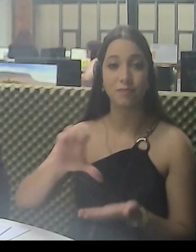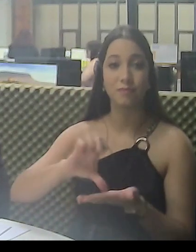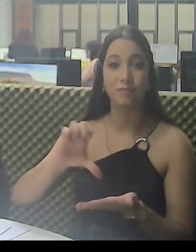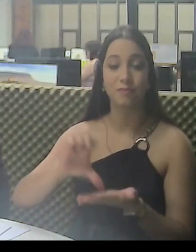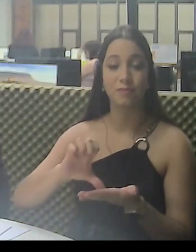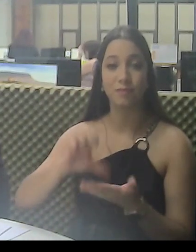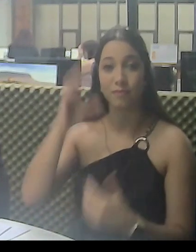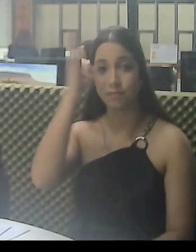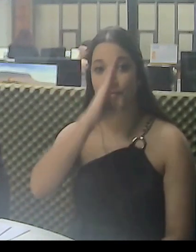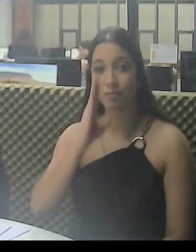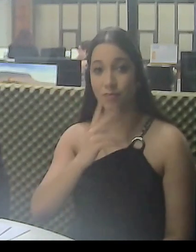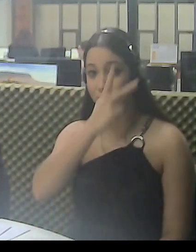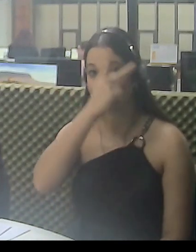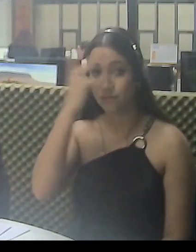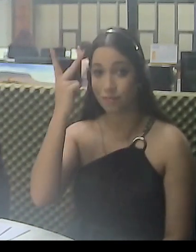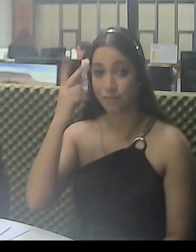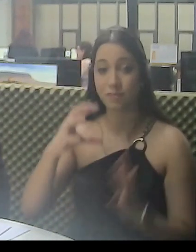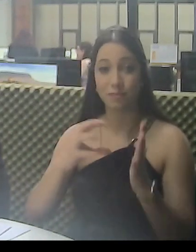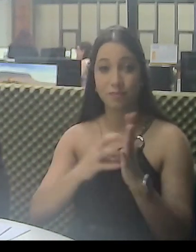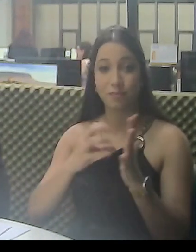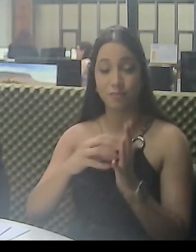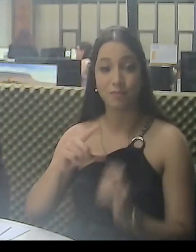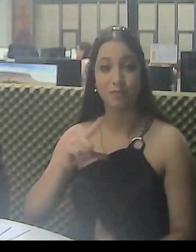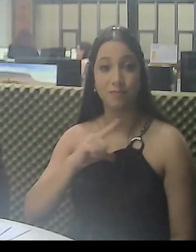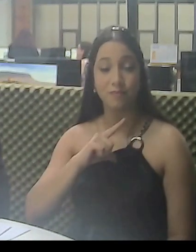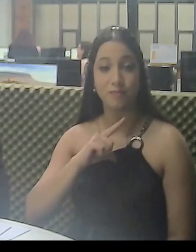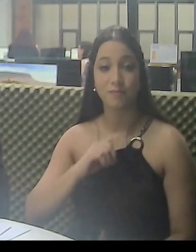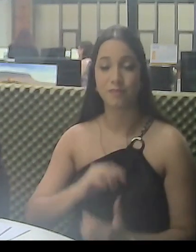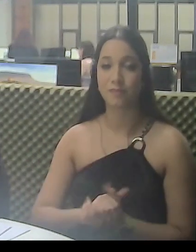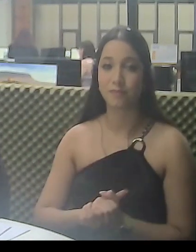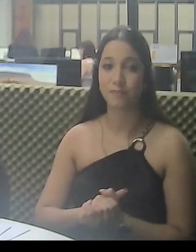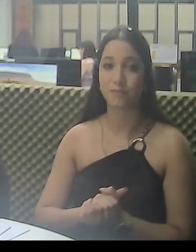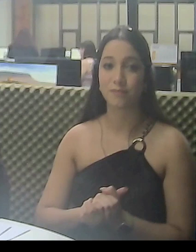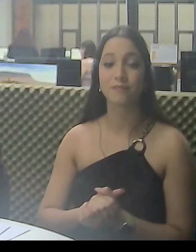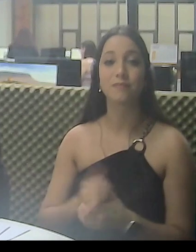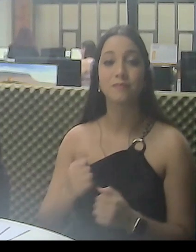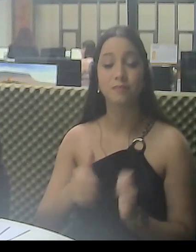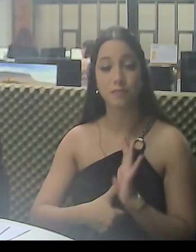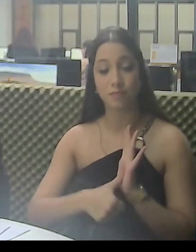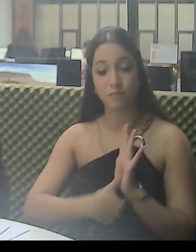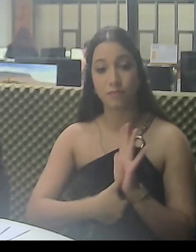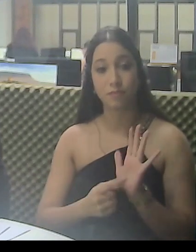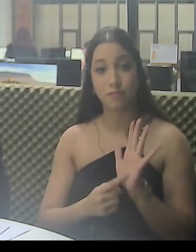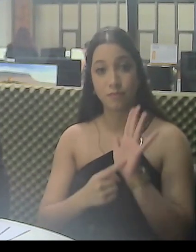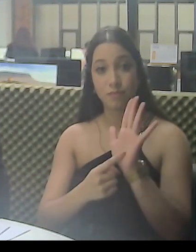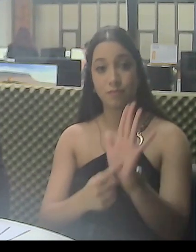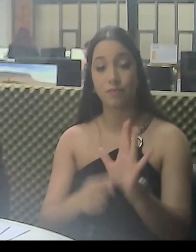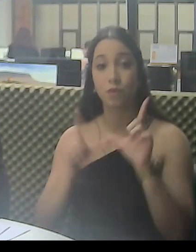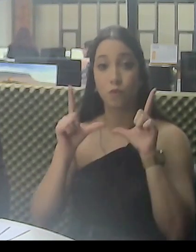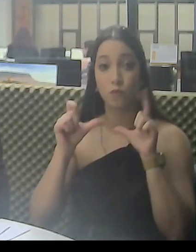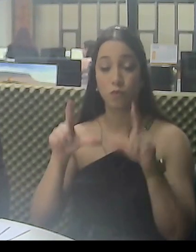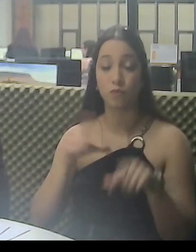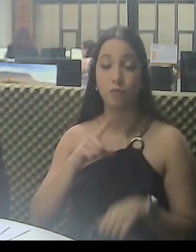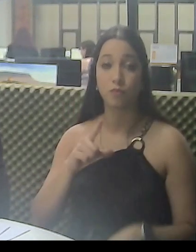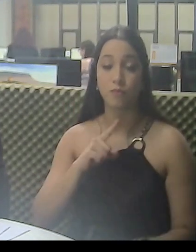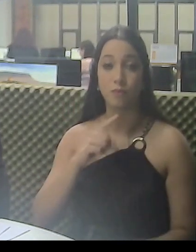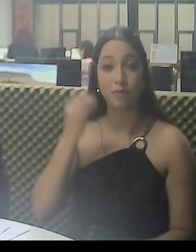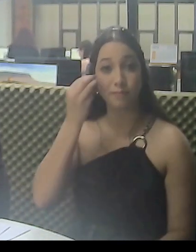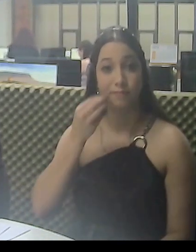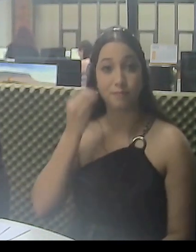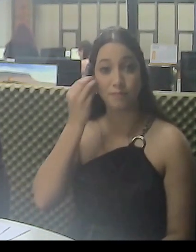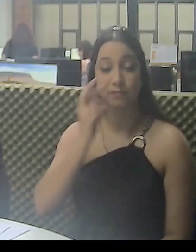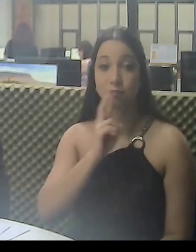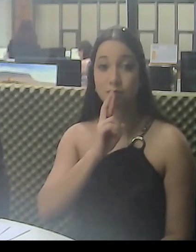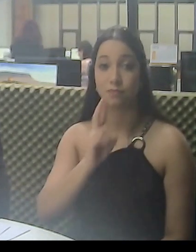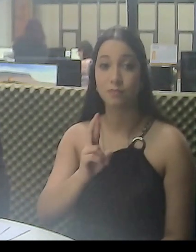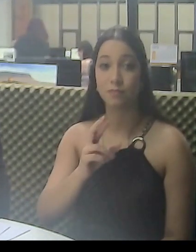Rede Nacional de Pessoas Vivendo com HIV-AIDS. Basta apresentar documento com foto para realizar os testes. O